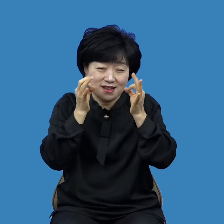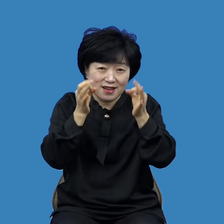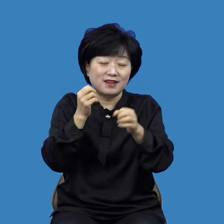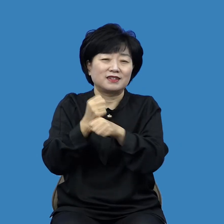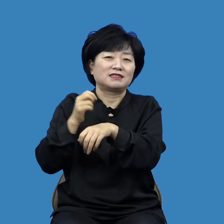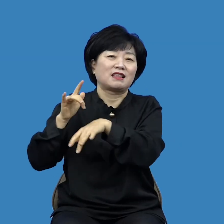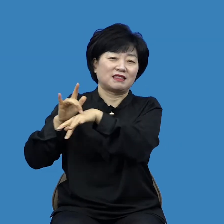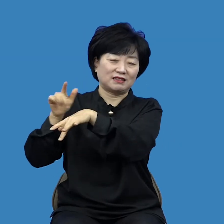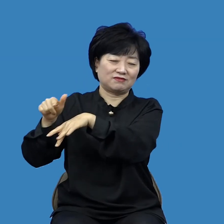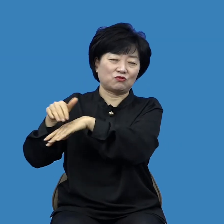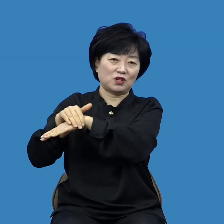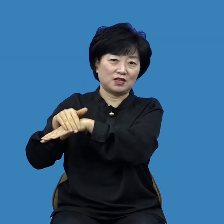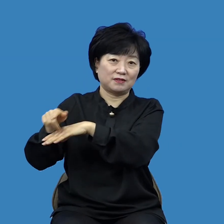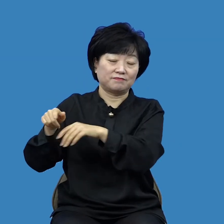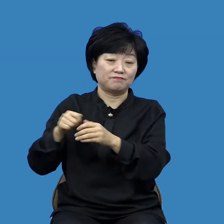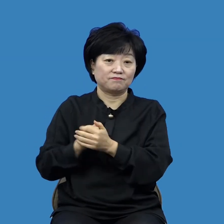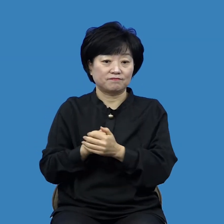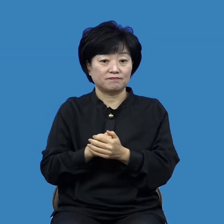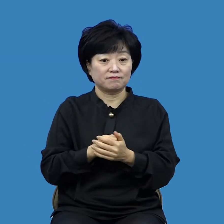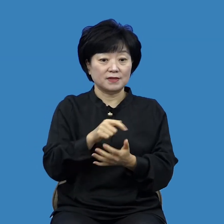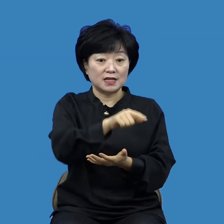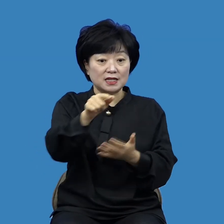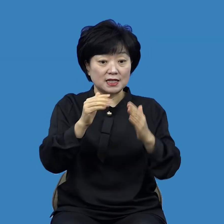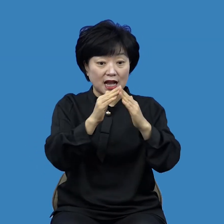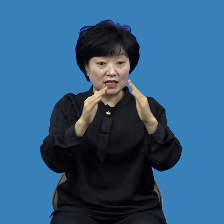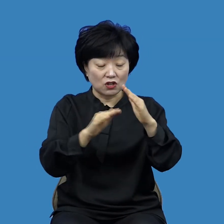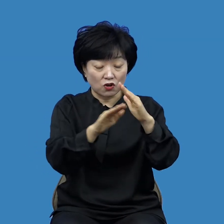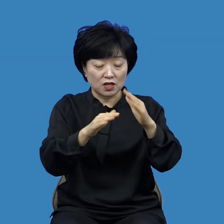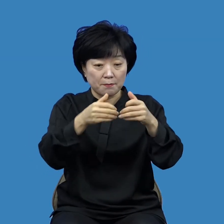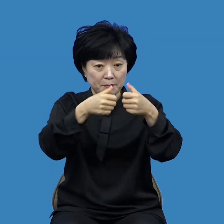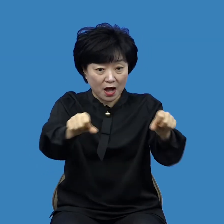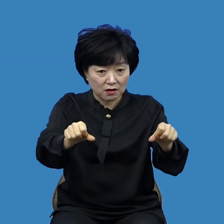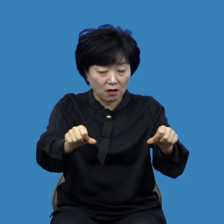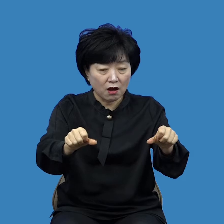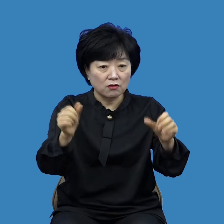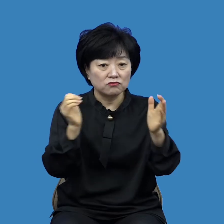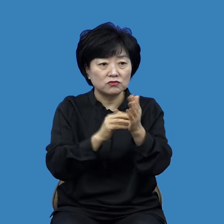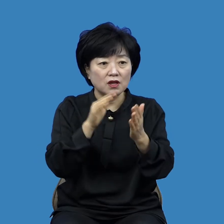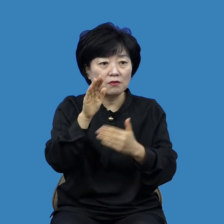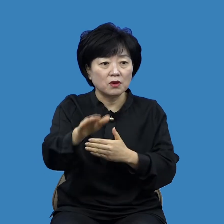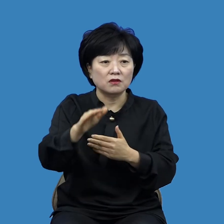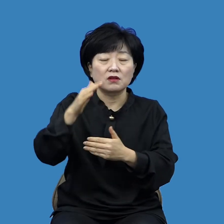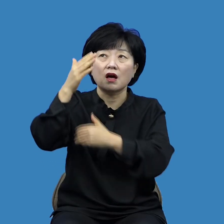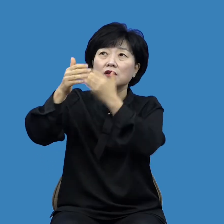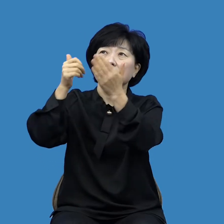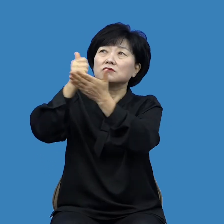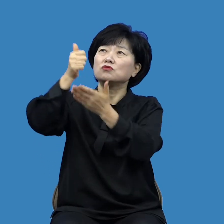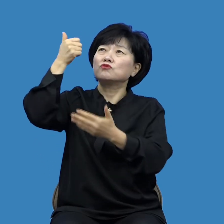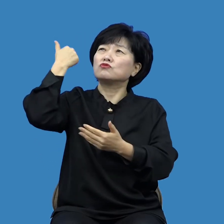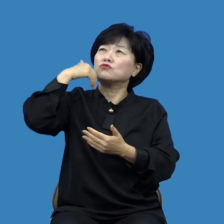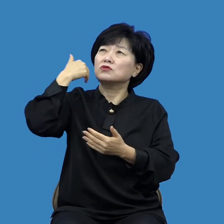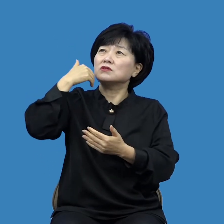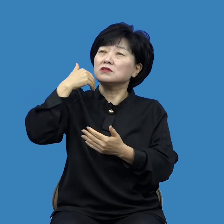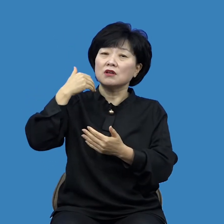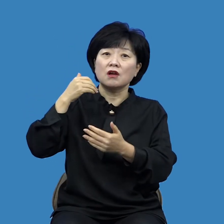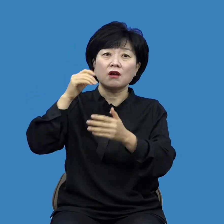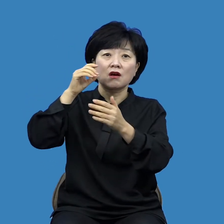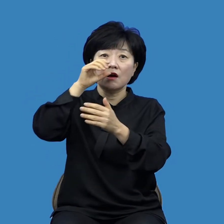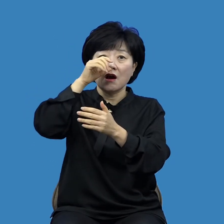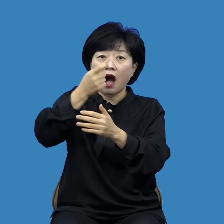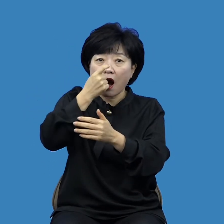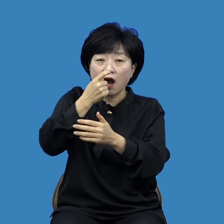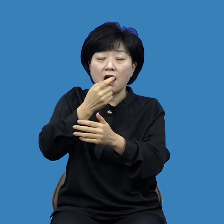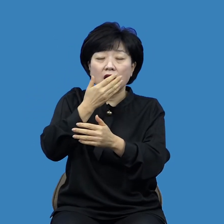파괴되고 나면 우리가 가장 크게 놓치게 되는 것이 뭐냐면 하나님이 무엇인지를 배울 수 있는 기회들을 놓치게 되는 거예요. 그래서 나중에